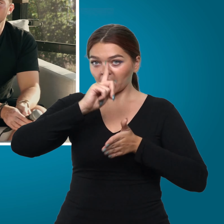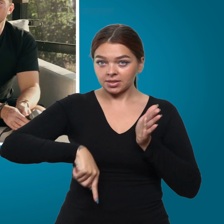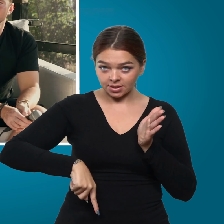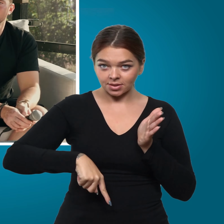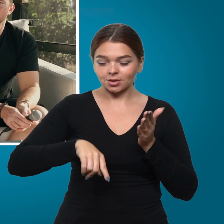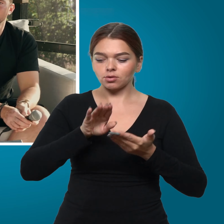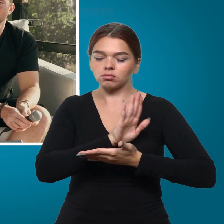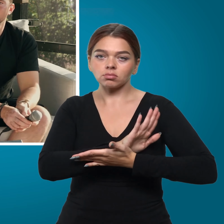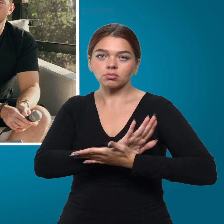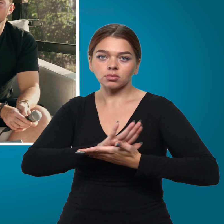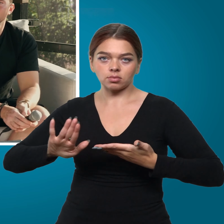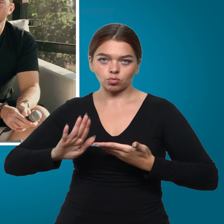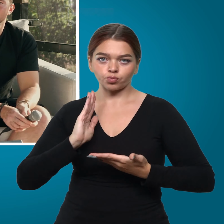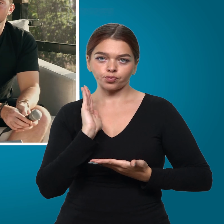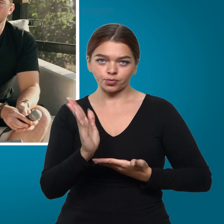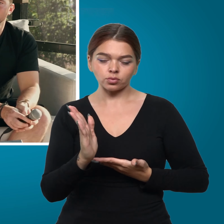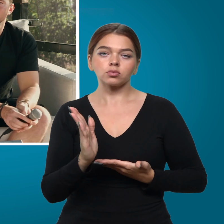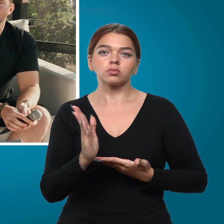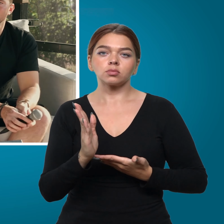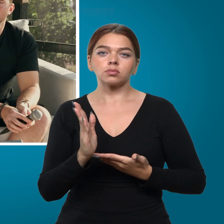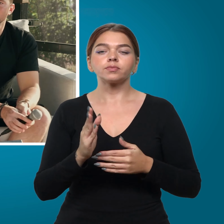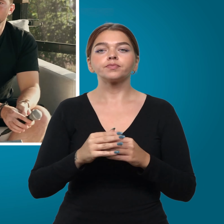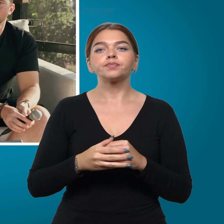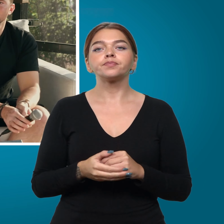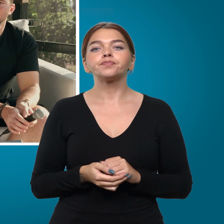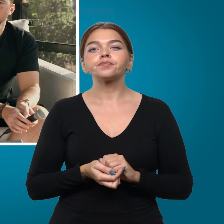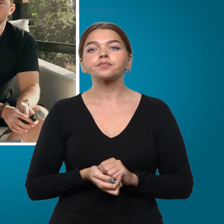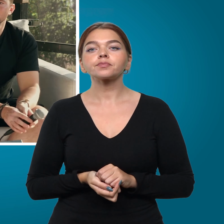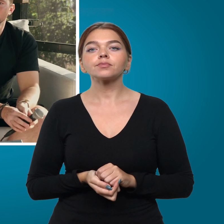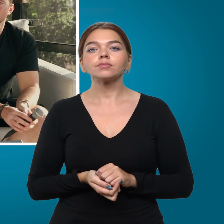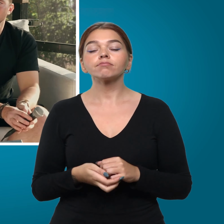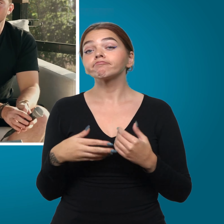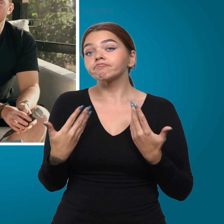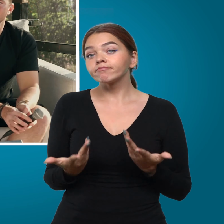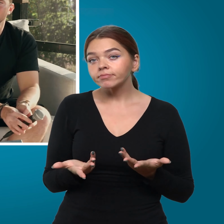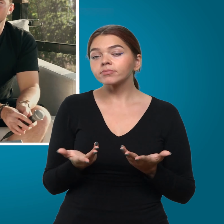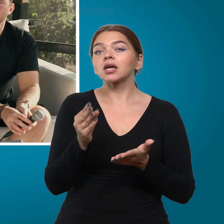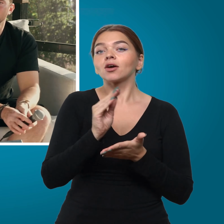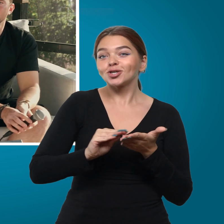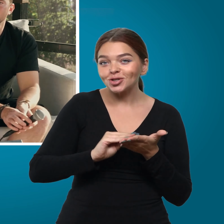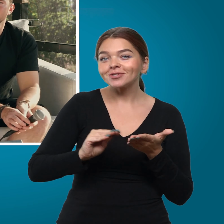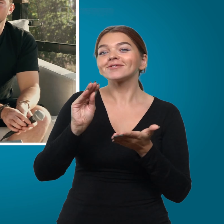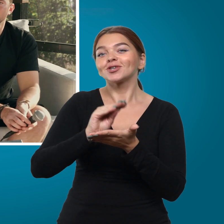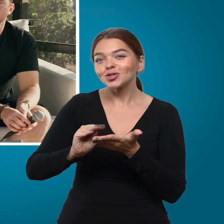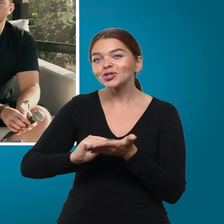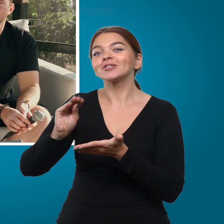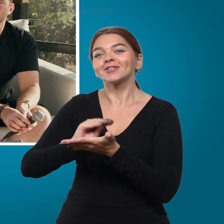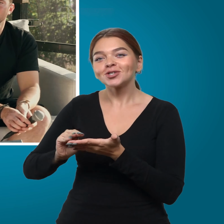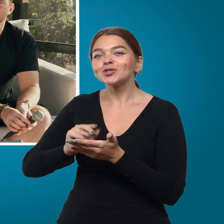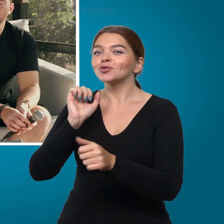svarbiausia yra praktika rašant. Kuo daugiau rašai, tuo labiau savimi pasitiki,